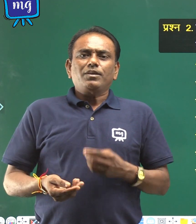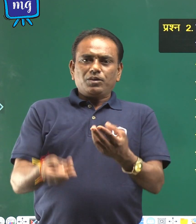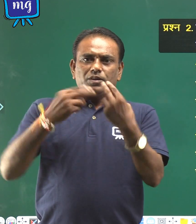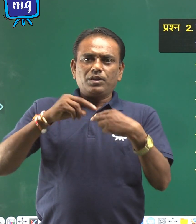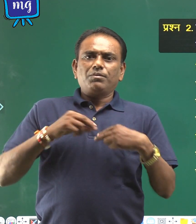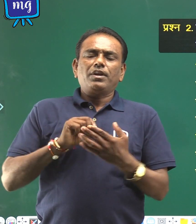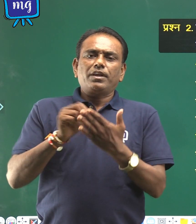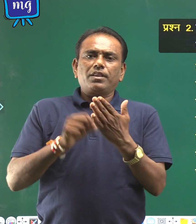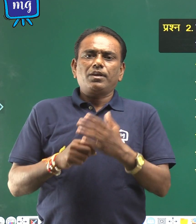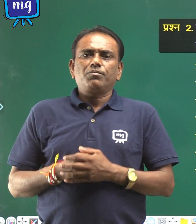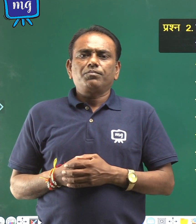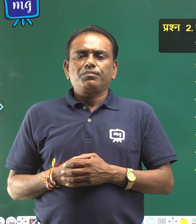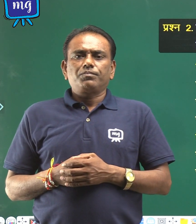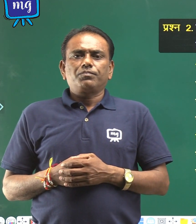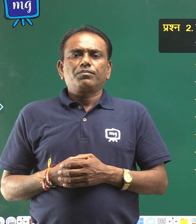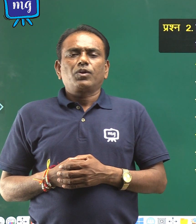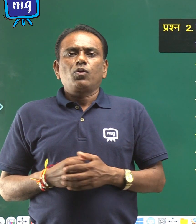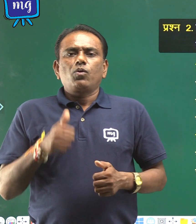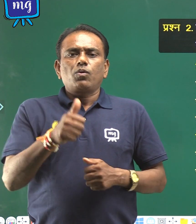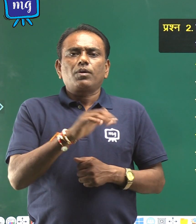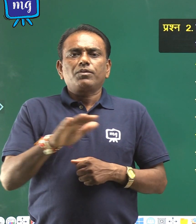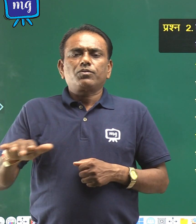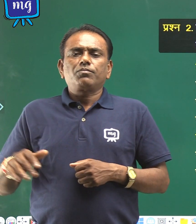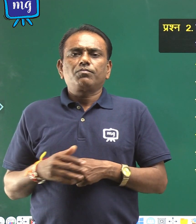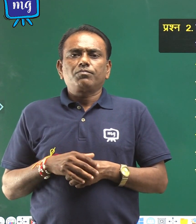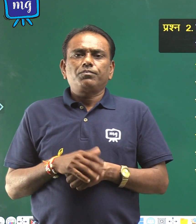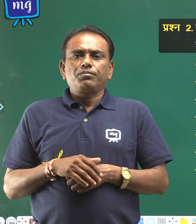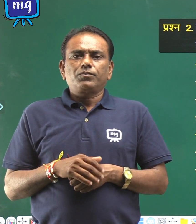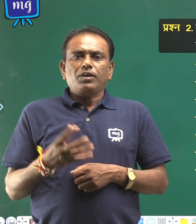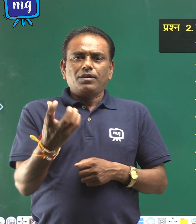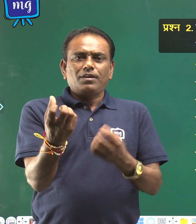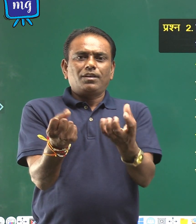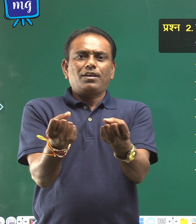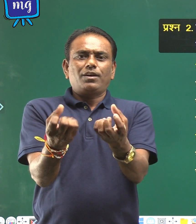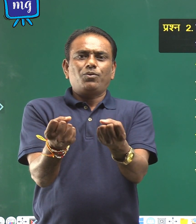निम्नलिखित है। ठीक है बच्चों, लड्डू,